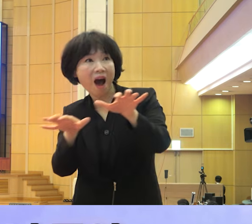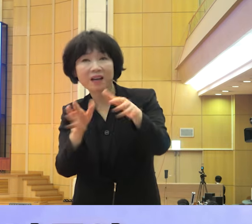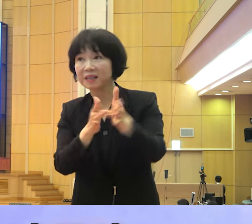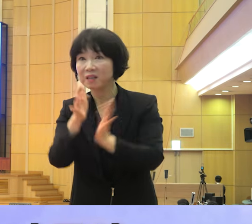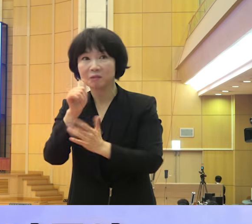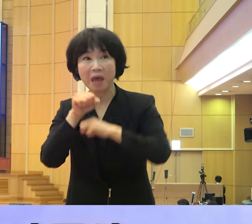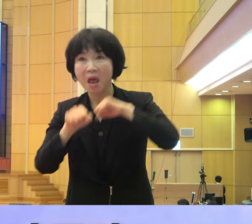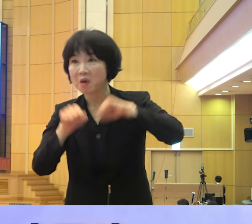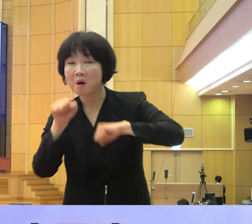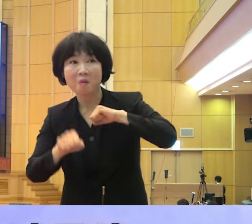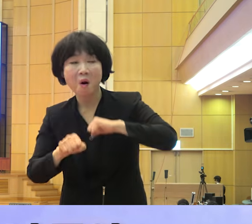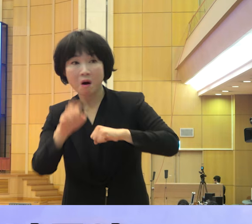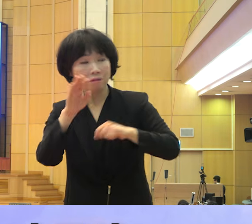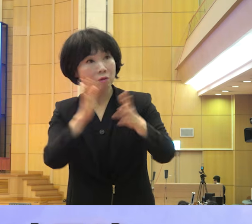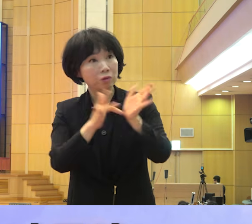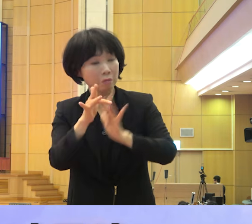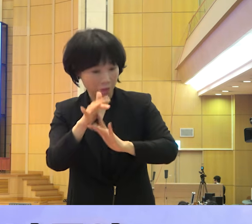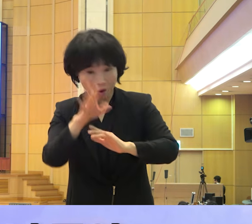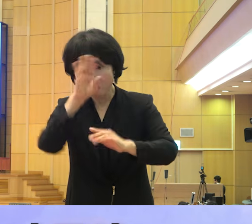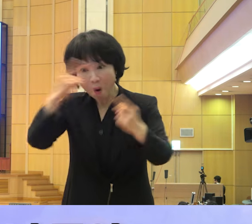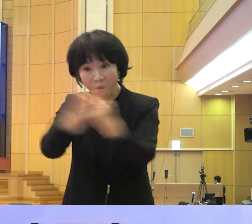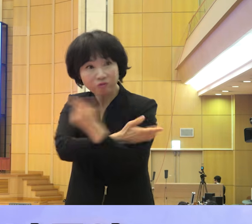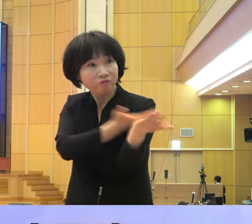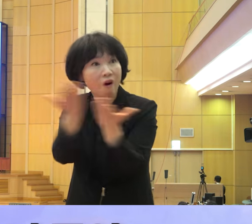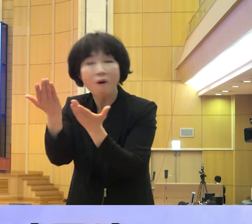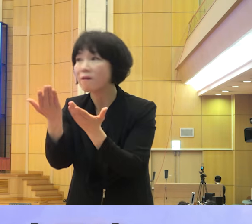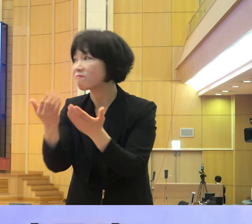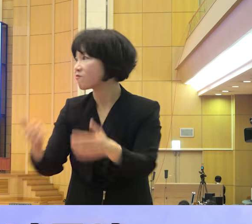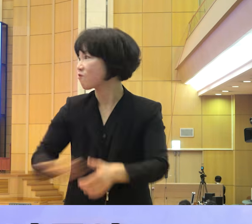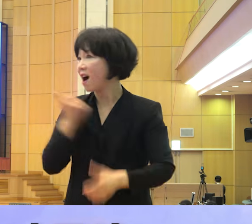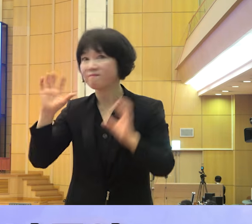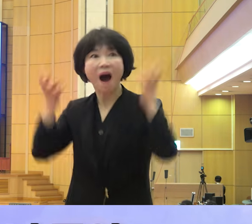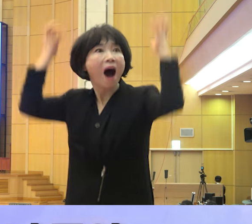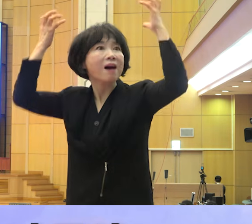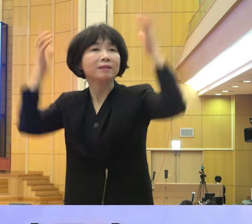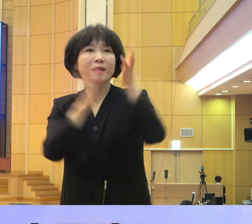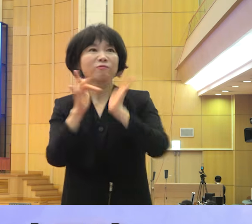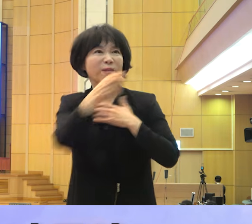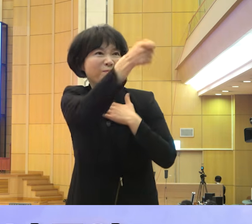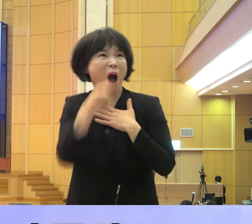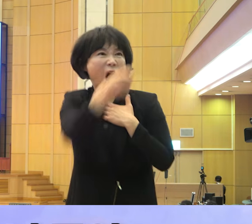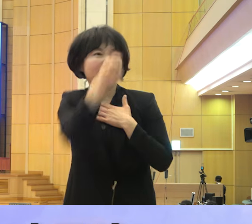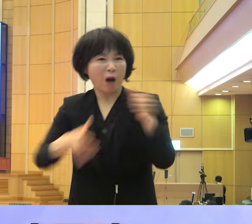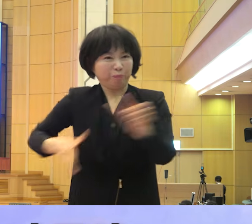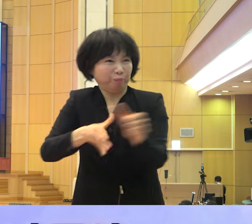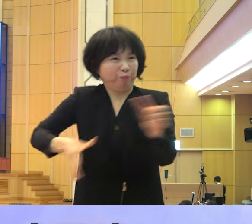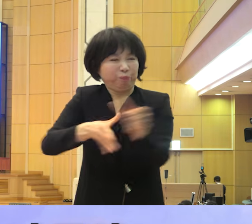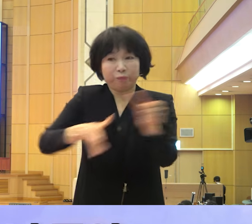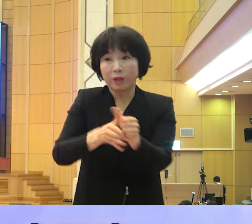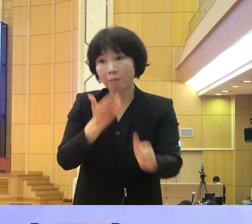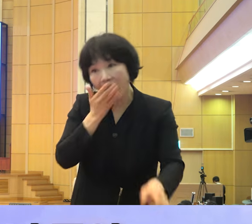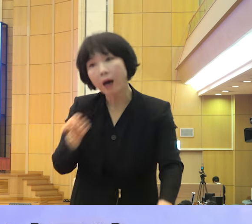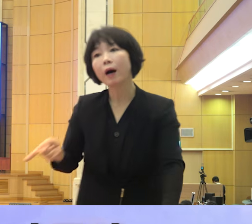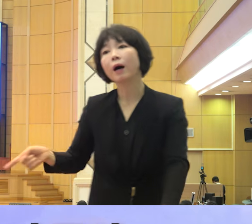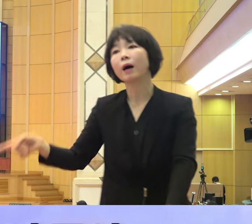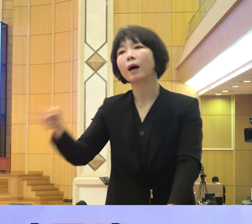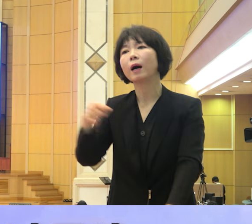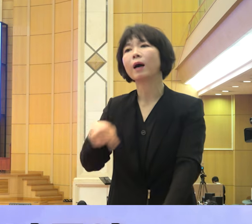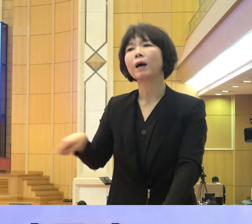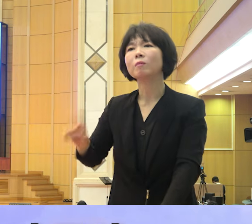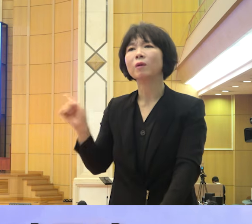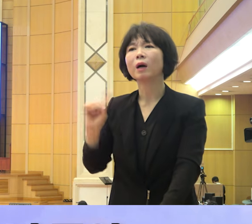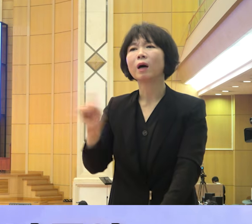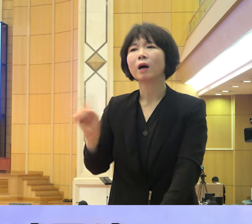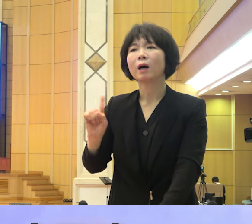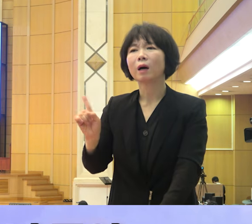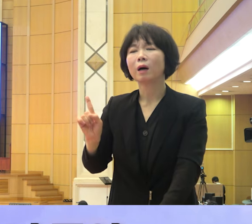하면서 예수를 죽이려고 그러고, 게다가 하나님을 자기의 친아버지라, 예수님이